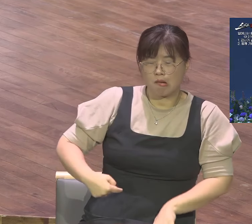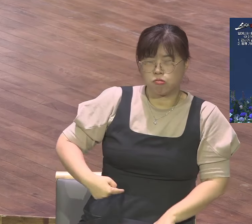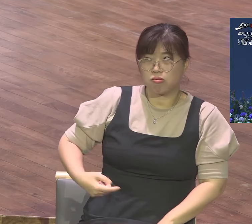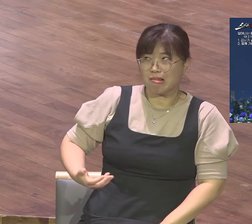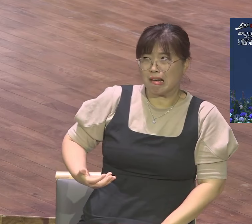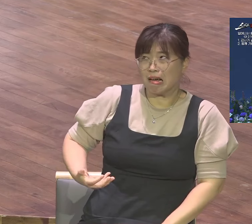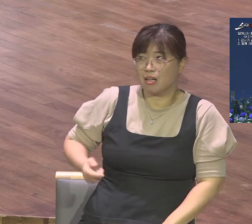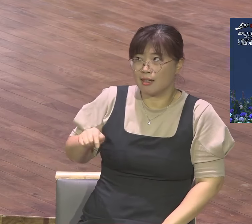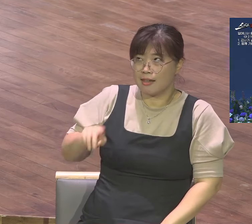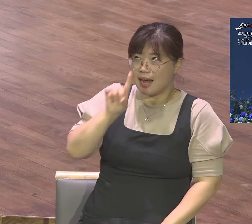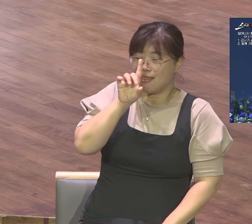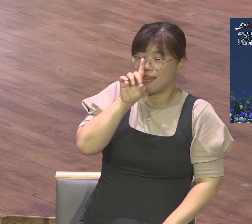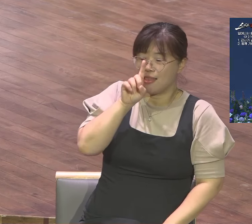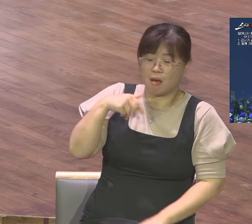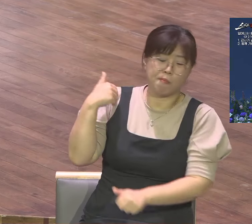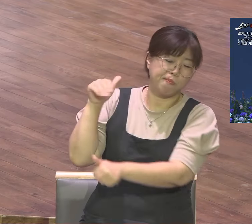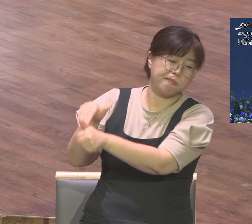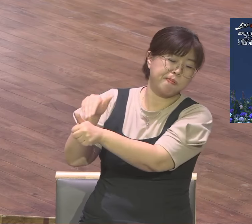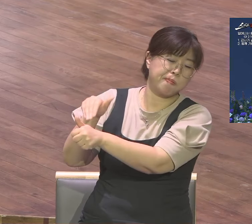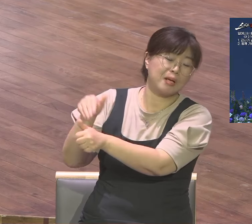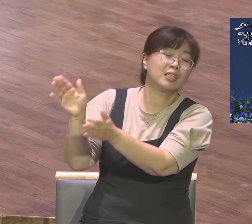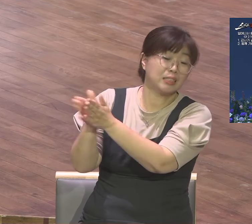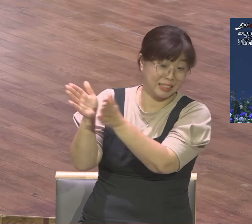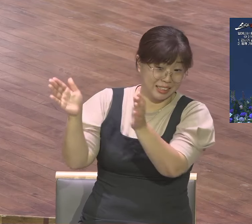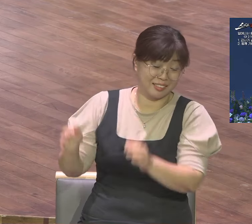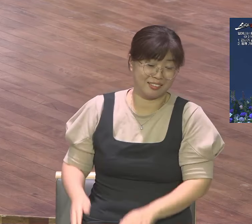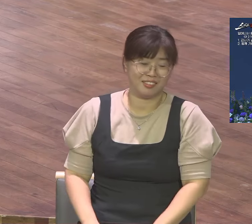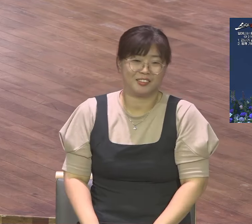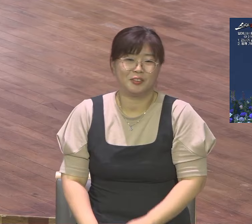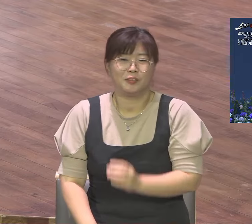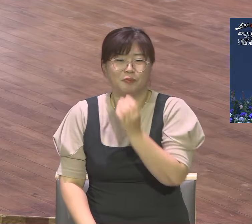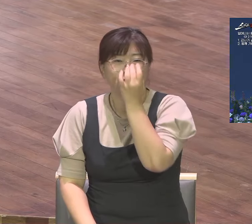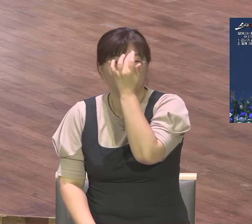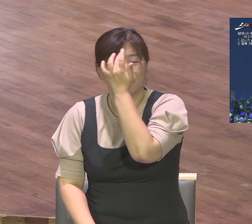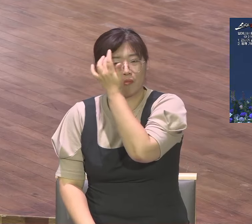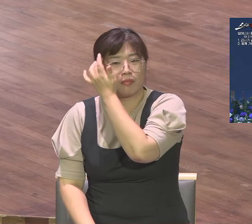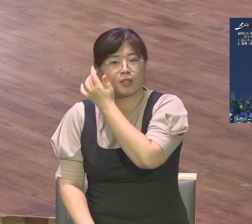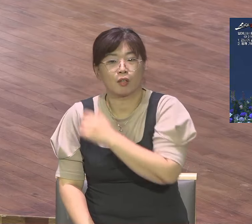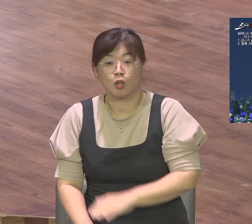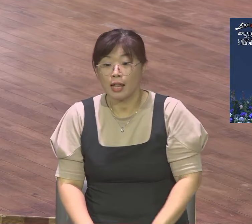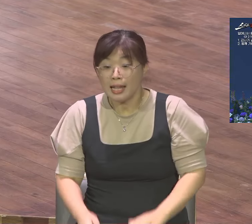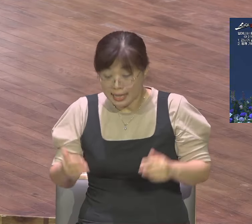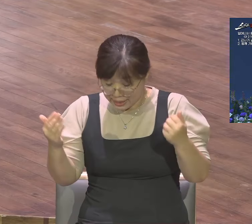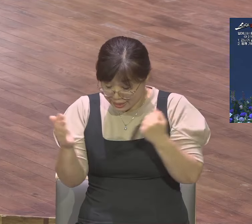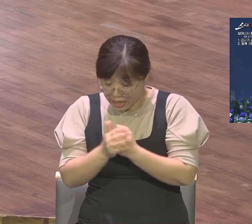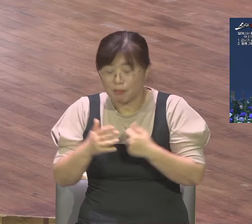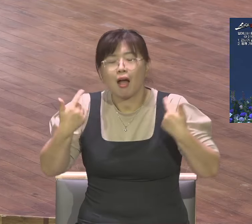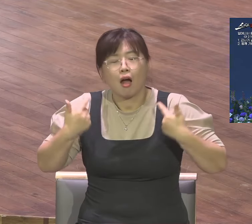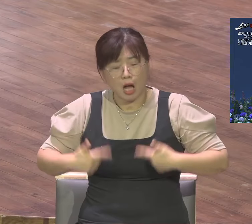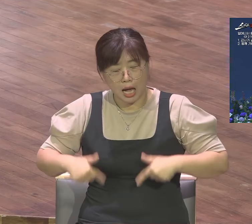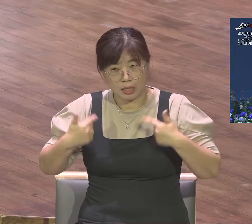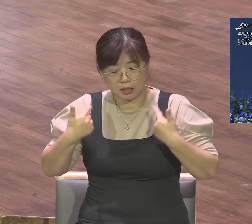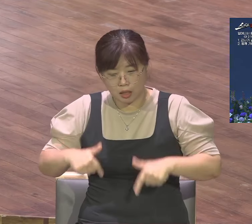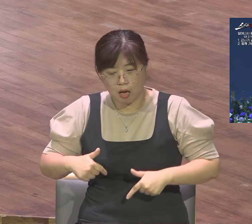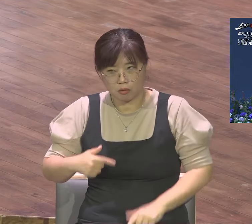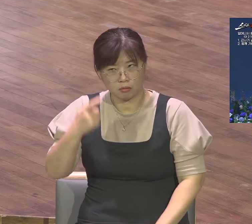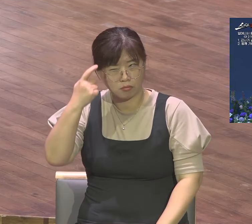그래서 여러분 오래 믿었던 이제 믿었던 상관없이 영적으로 늘 깨어있기 바랍니다.